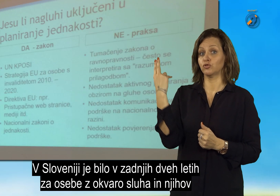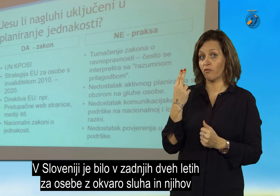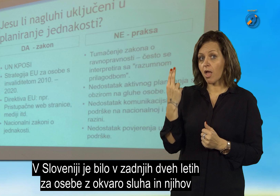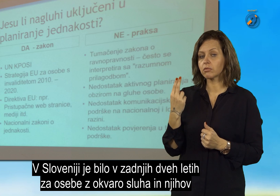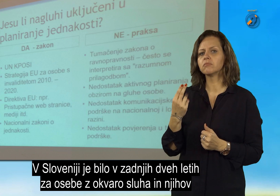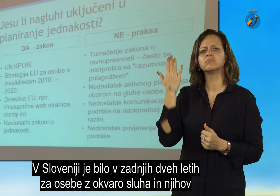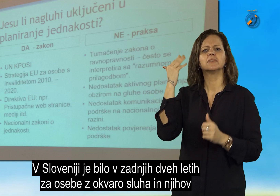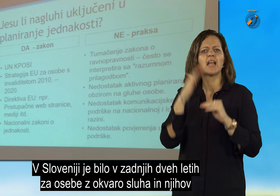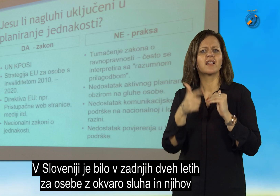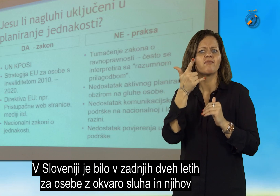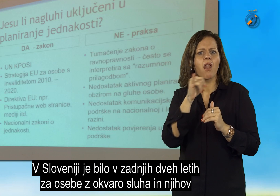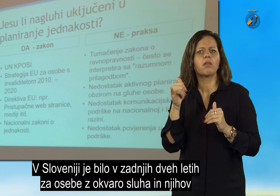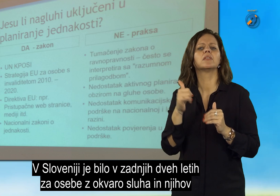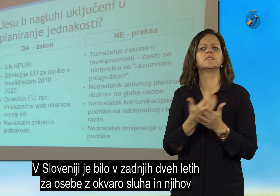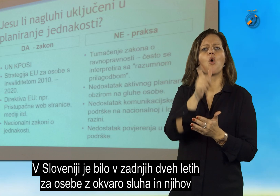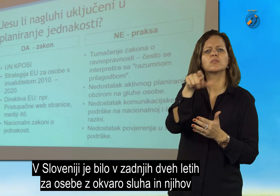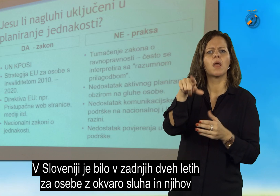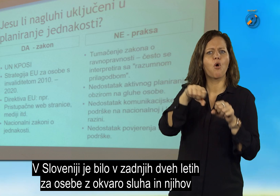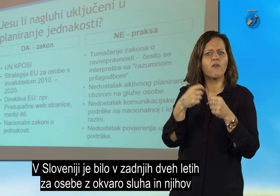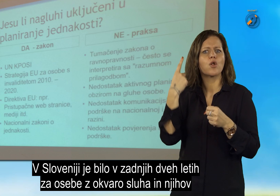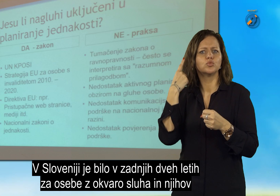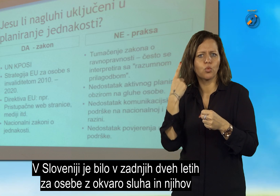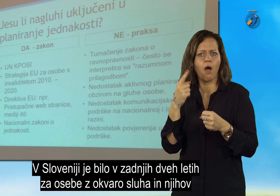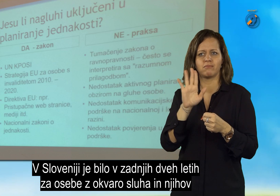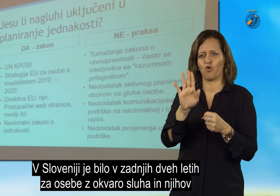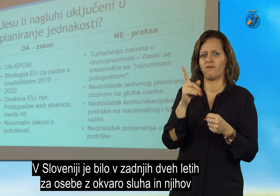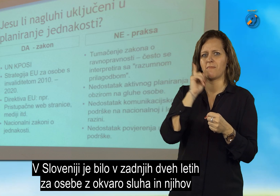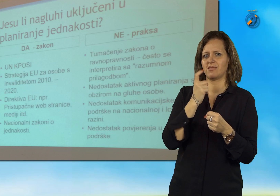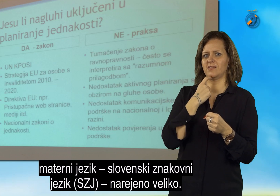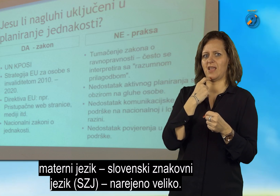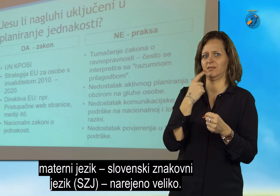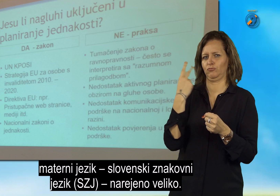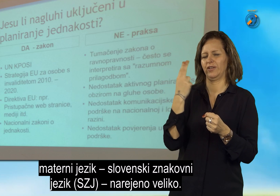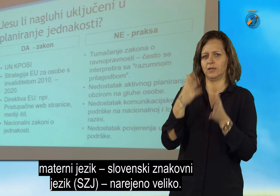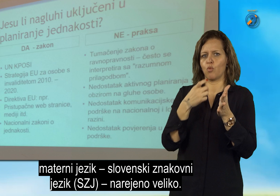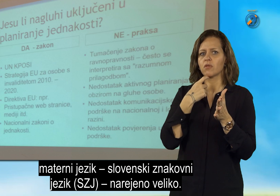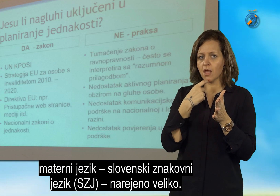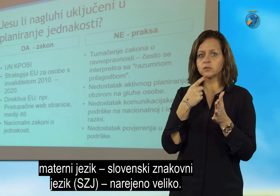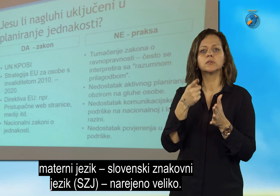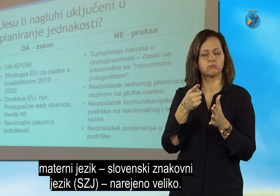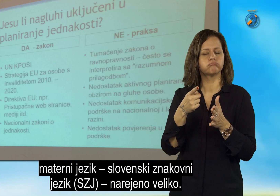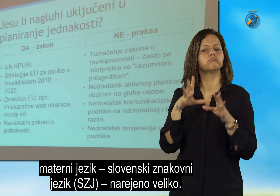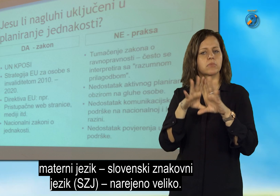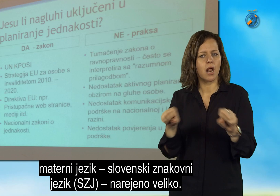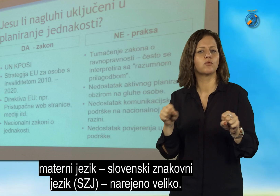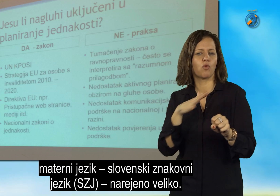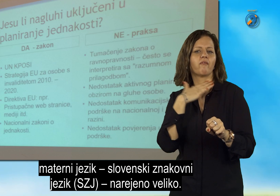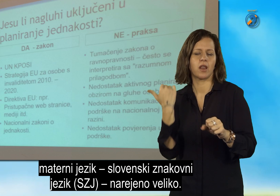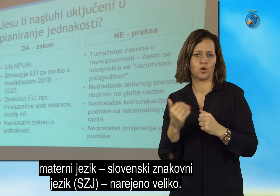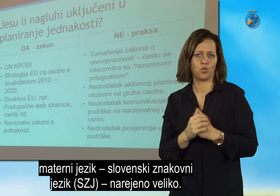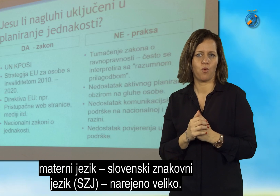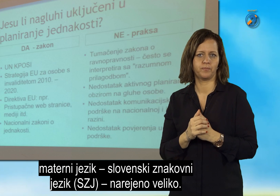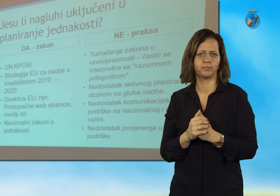V Sloveniji je bilo v zadnjih 2 letih za osebe z okvaro sluha in njihov materni jezik, slovenski